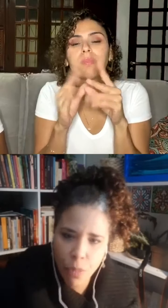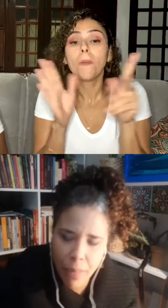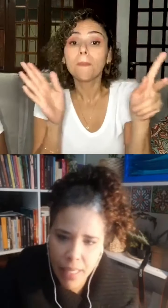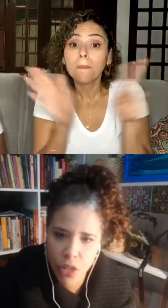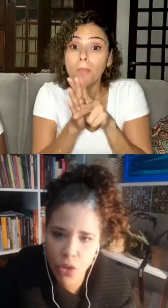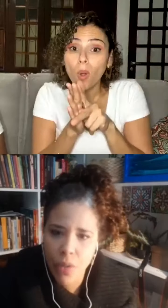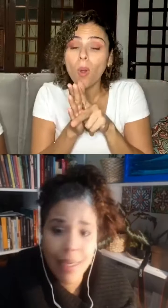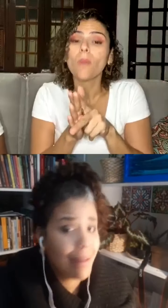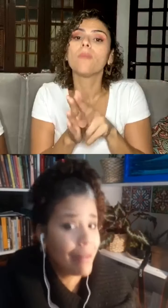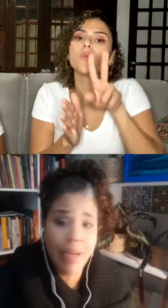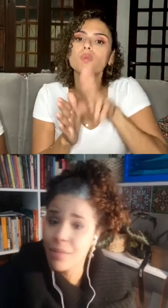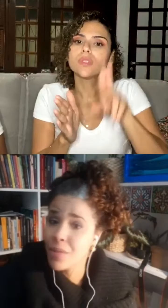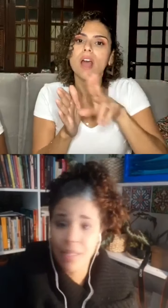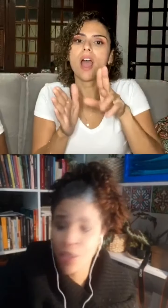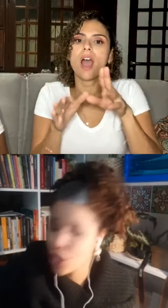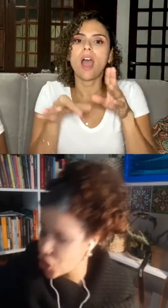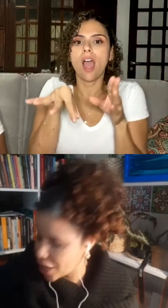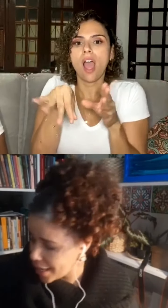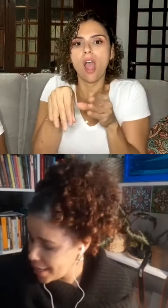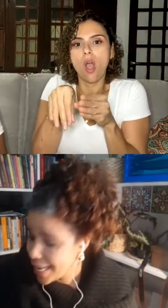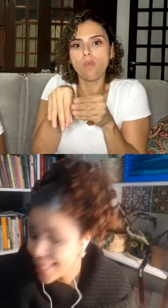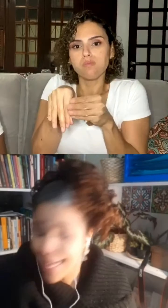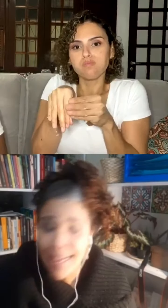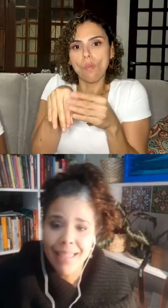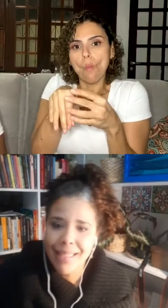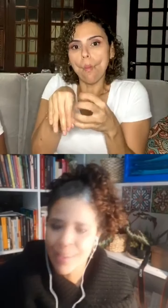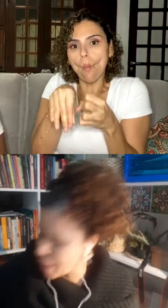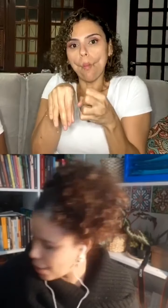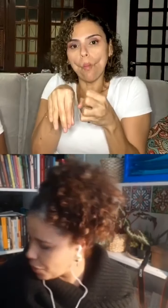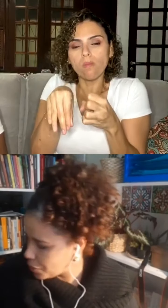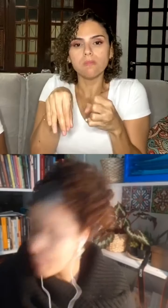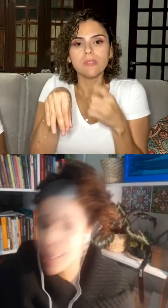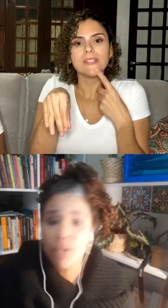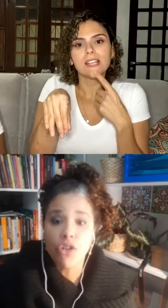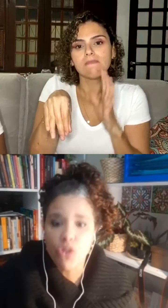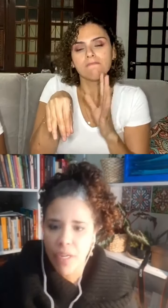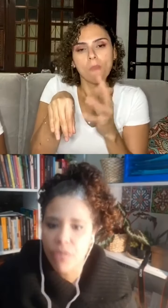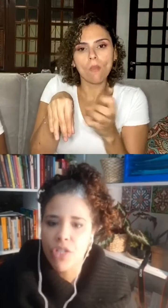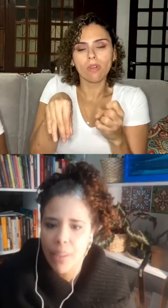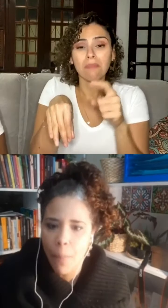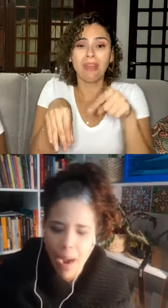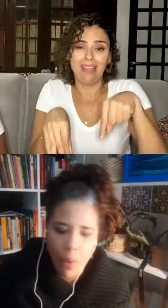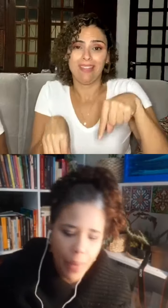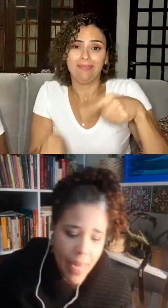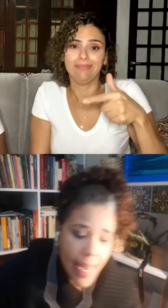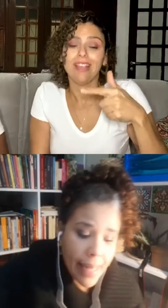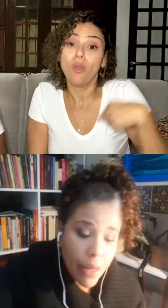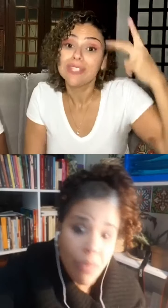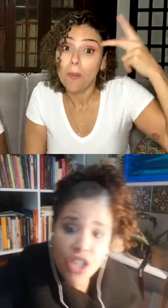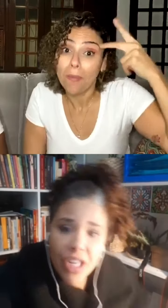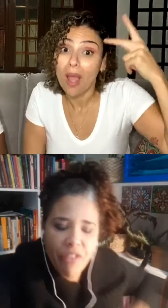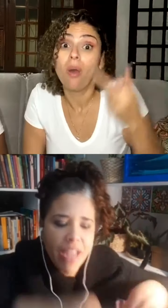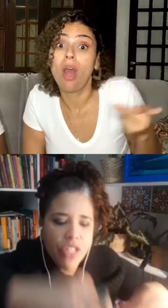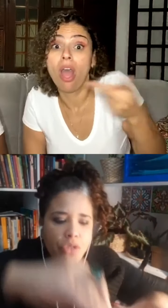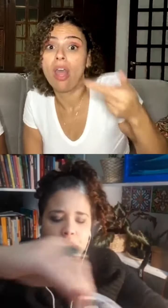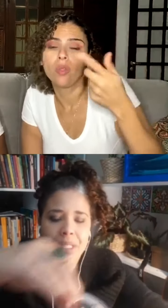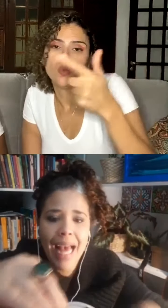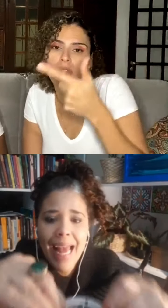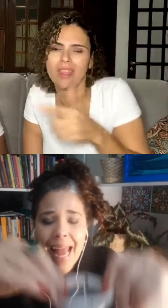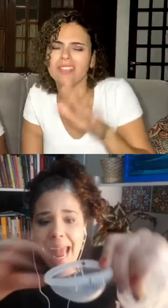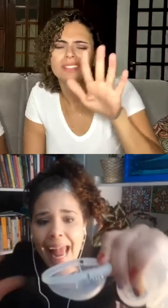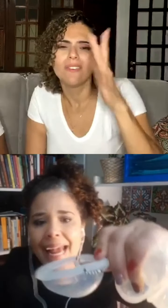para isso, que não é tão simples de achar nem aqui em São Paulo. Lembrando que eu estou falando de São Paulo. Então, uma dica fácil de